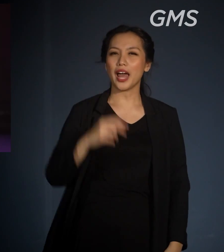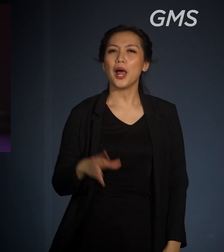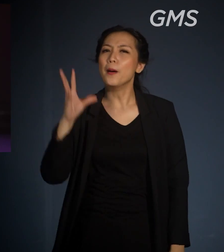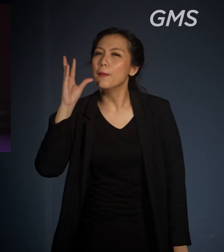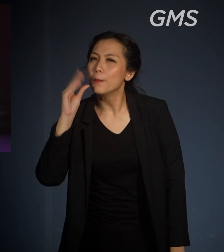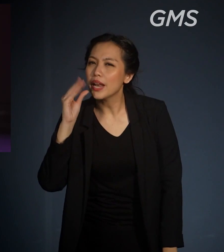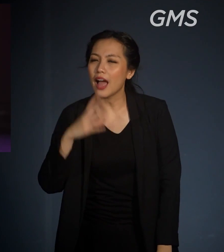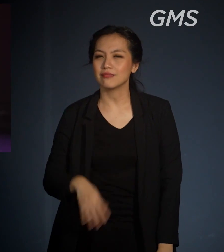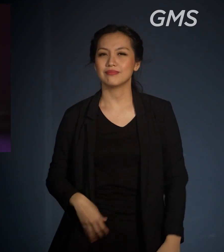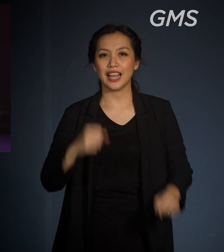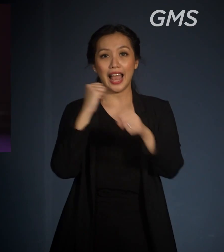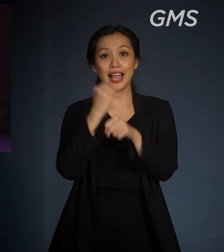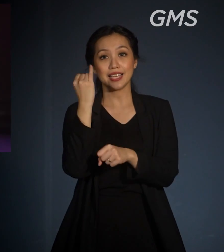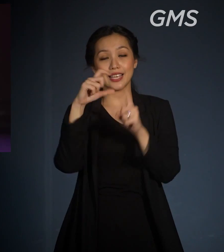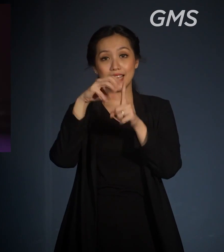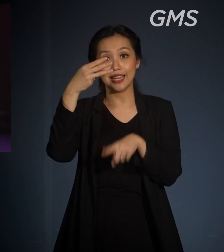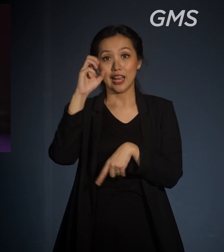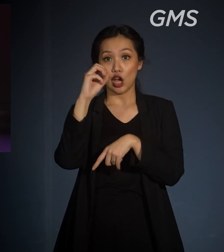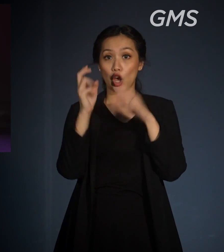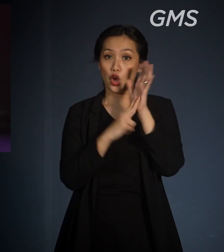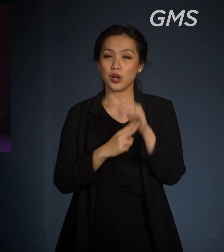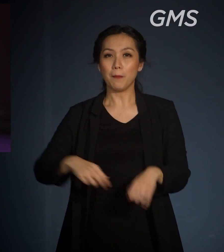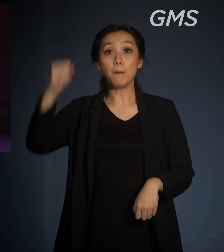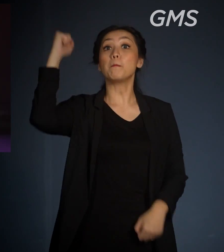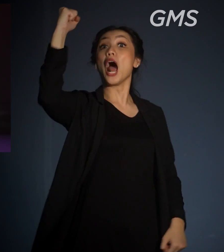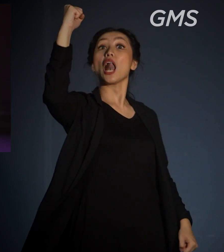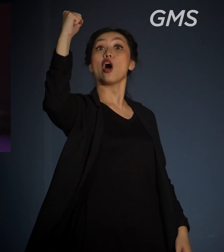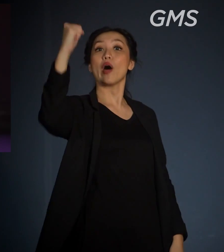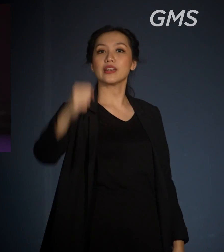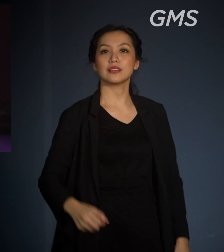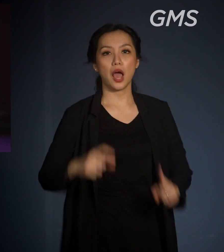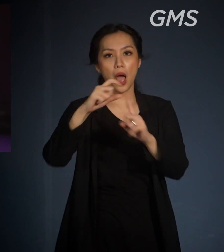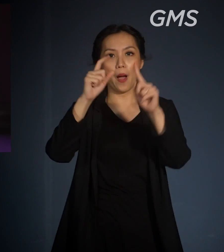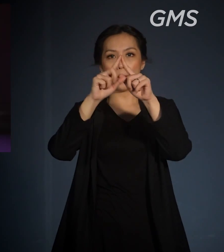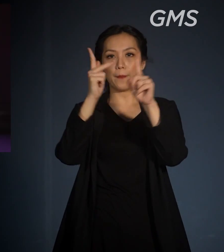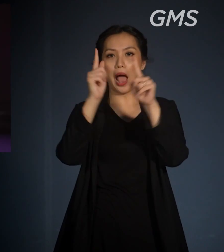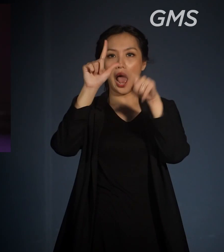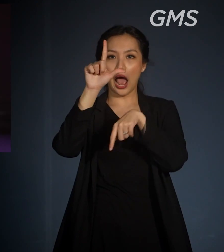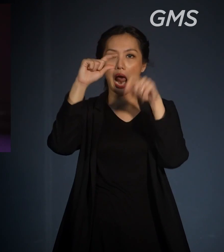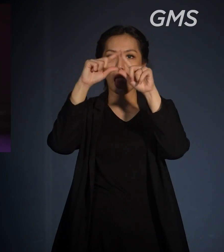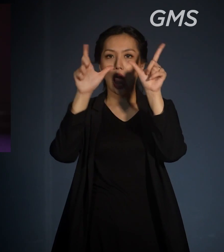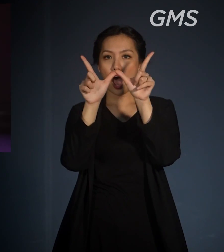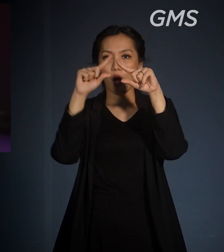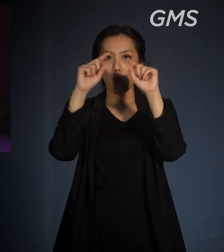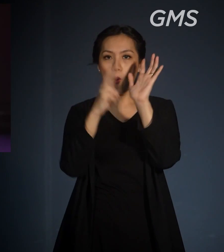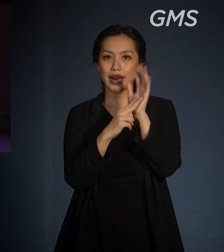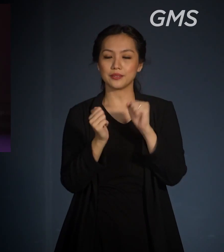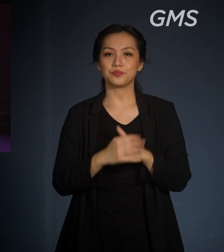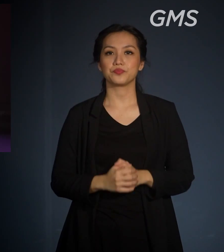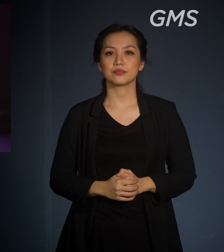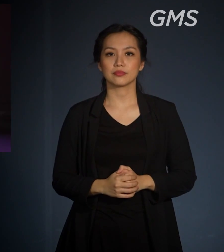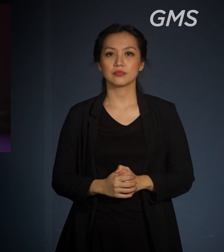Itulah sebabnya kalau Anda ingin menggali potensi, hal pertama yang perlu Anda lakukan adalah jangan dengarkan apa kata